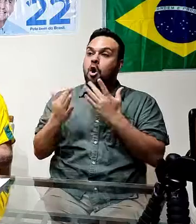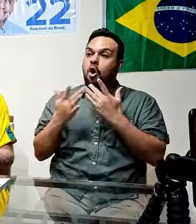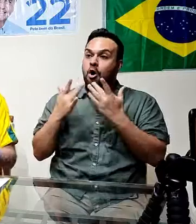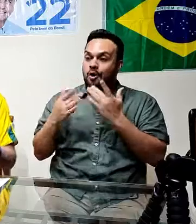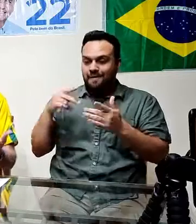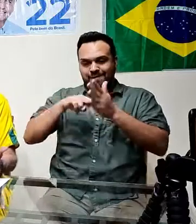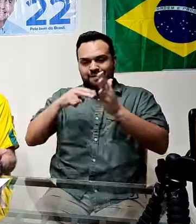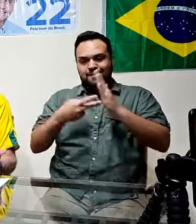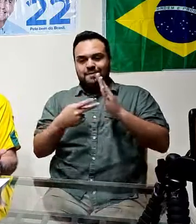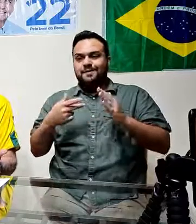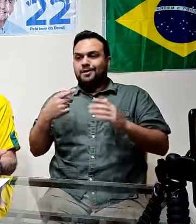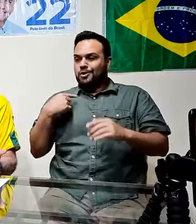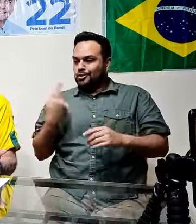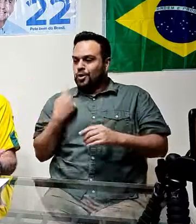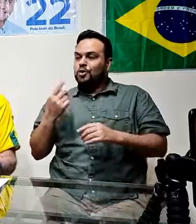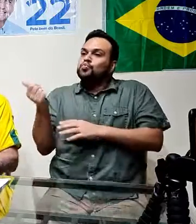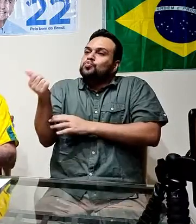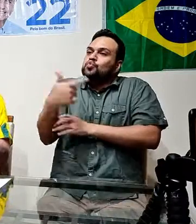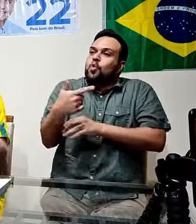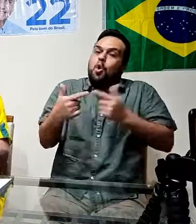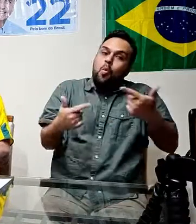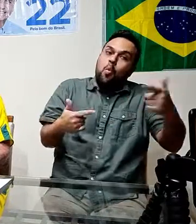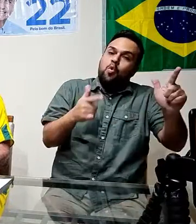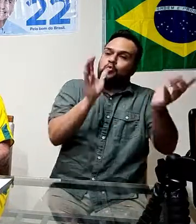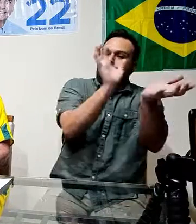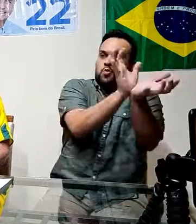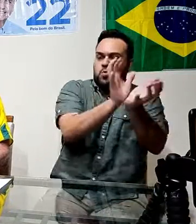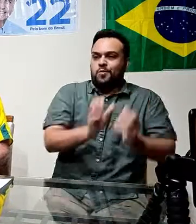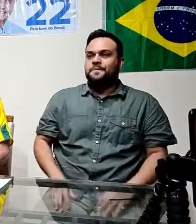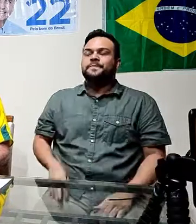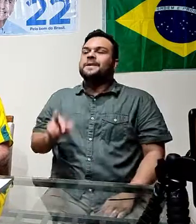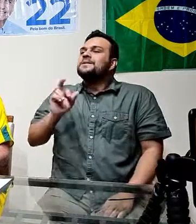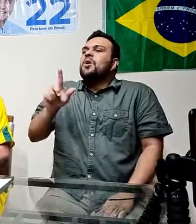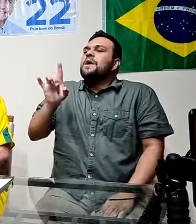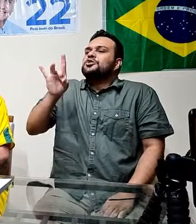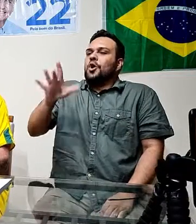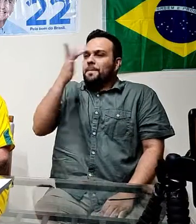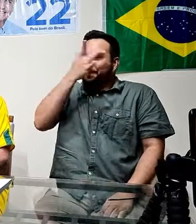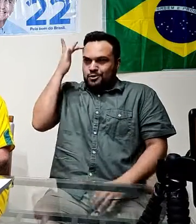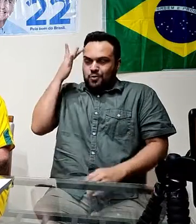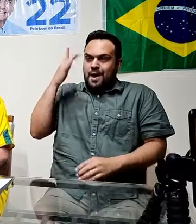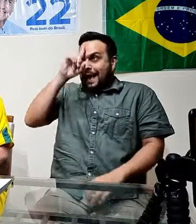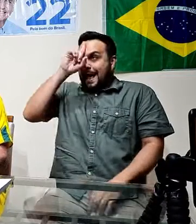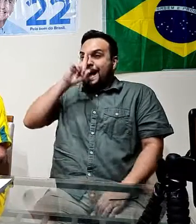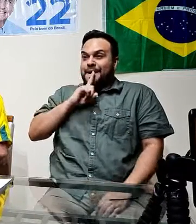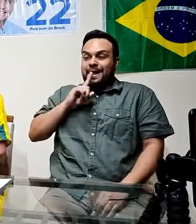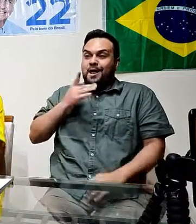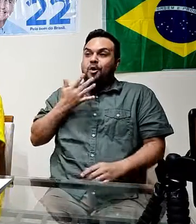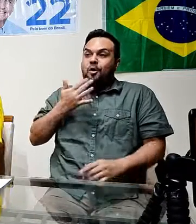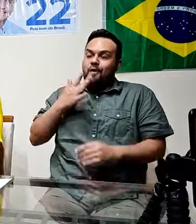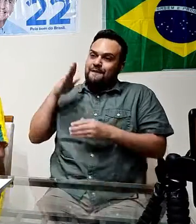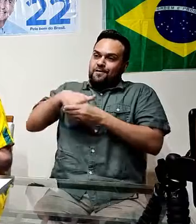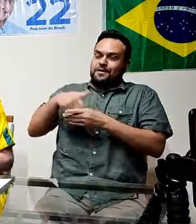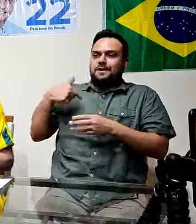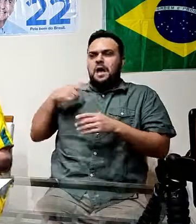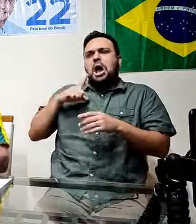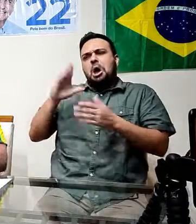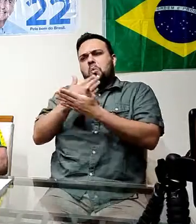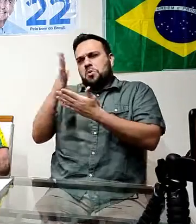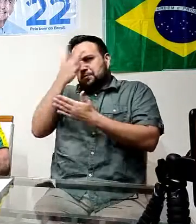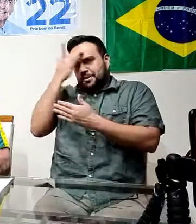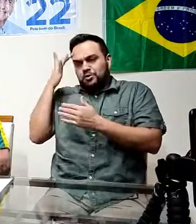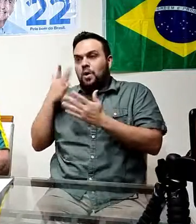que em outros candidatos. Até que não é só quem está de amarelo que vai votar em mim. Tá? Tem gente que vai com camisa de outra cor e vai